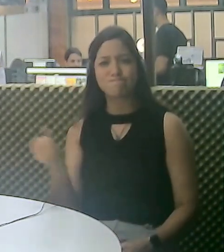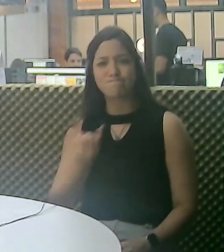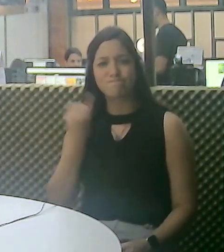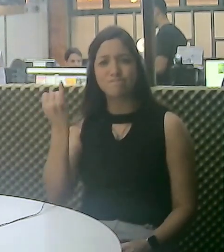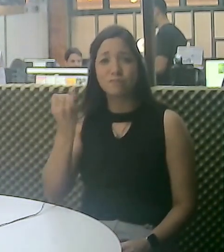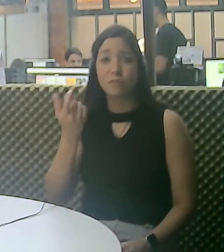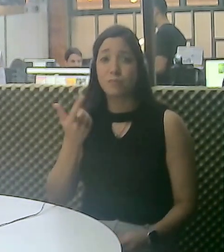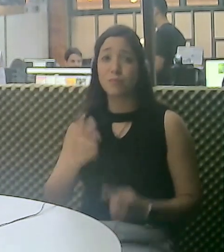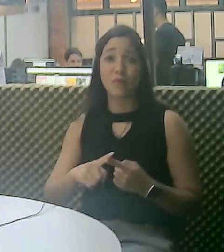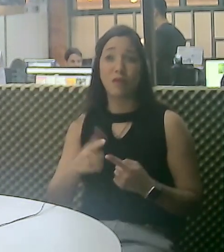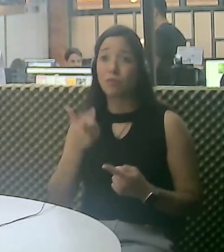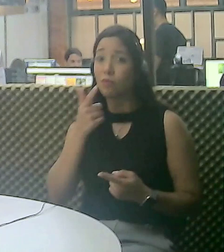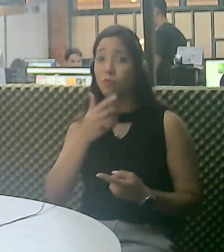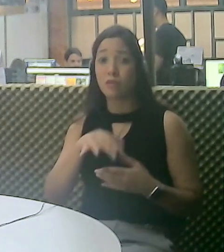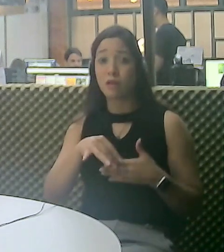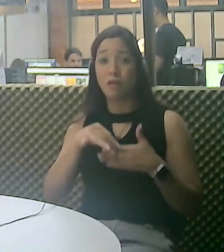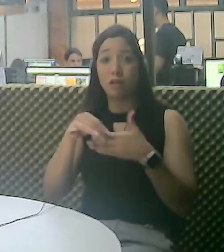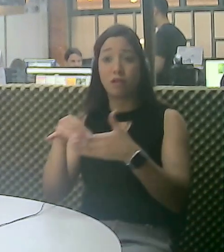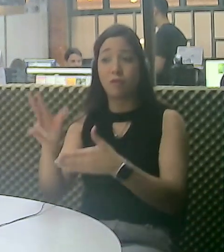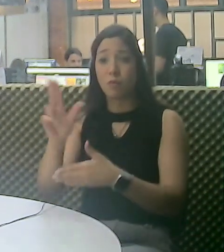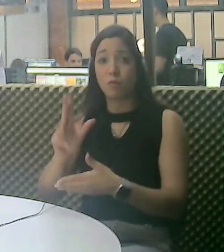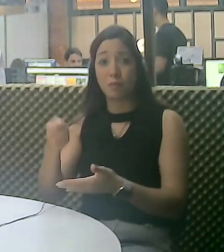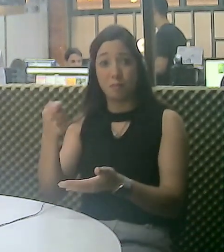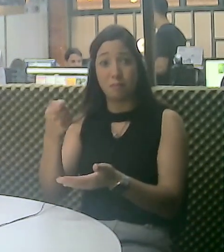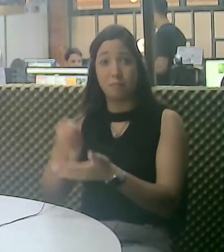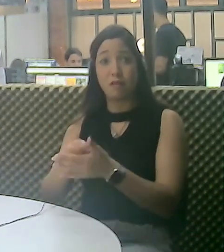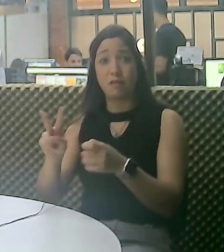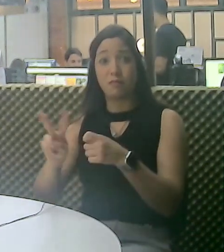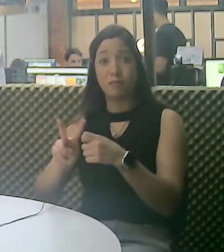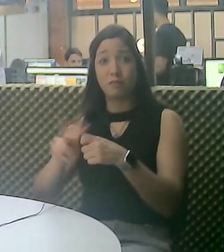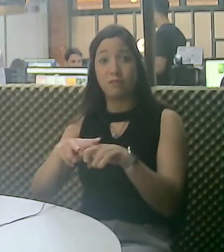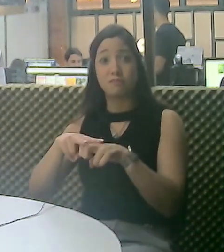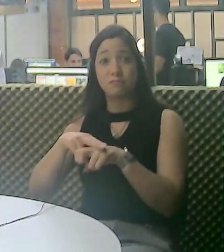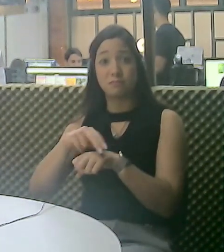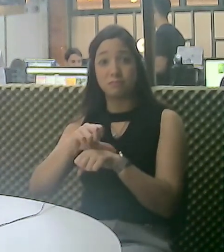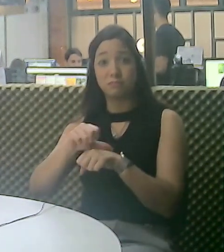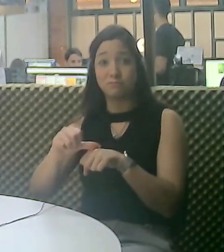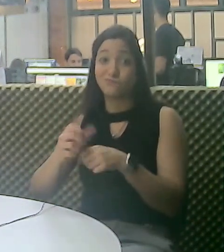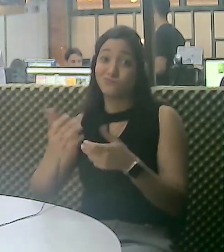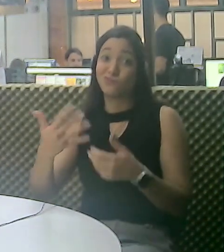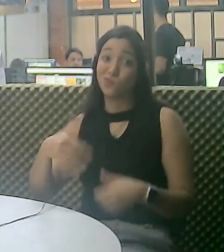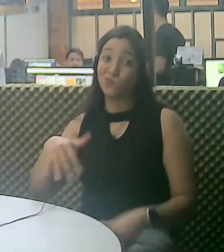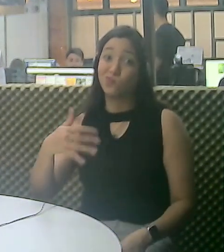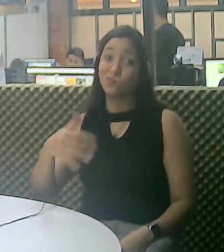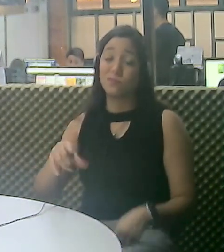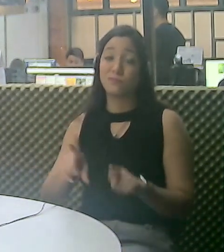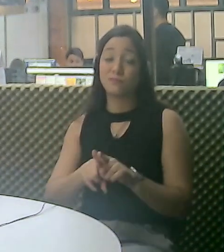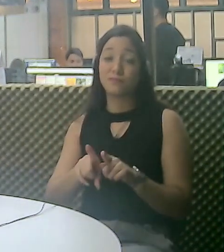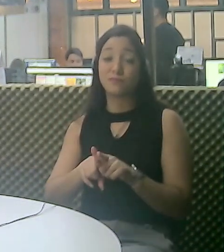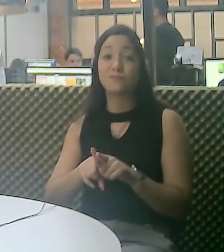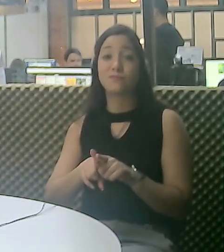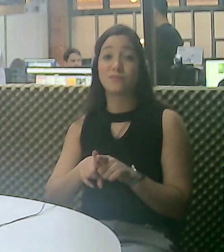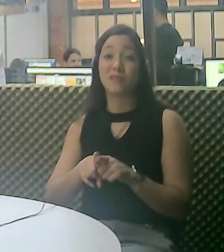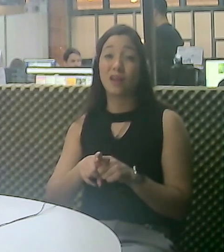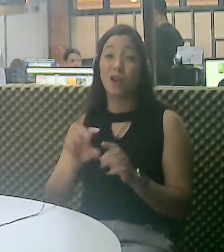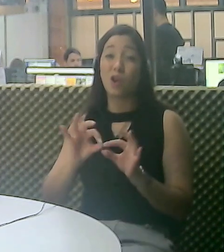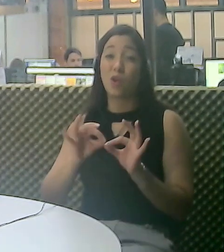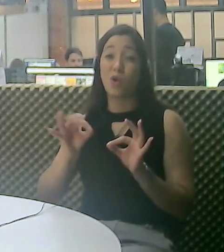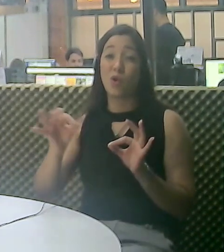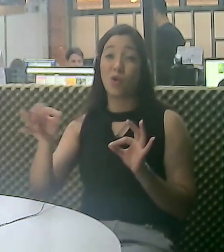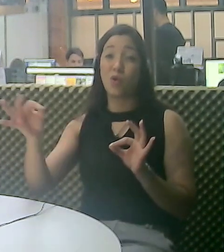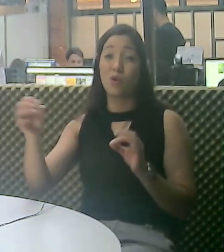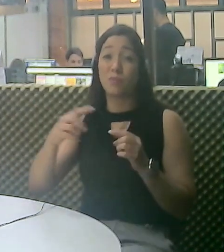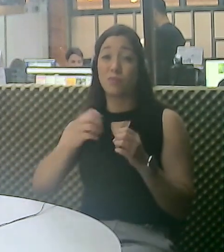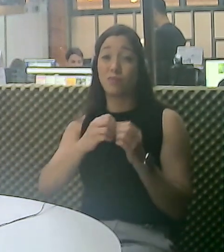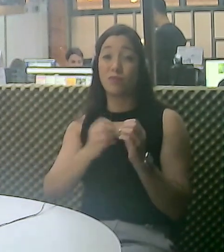não tem condição de levar em Uberlândia, pagar por uma castração, fora também o deslocamento, porque a gente mora